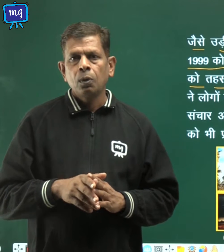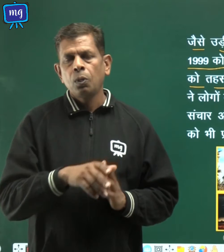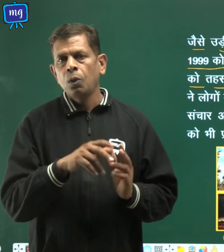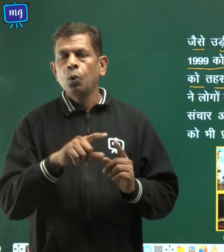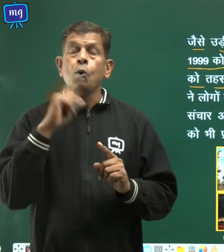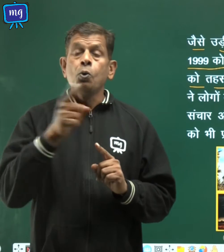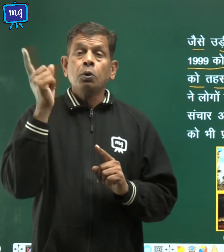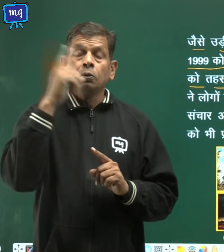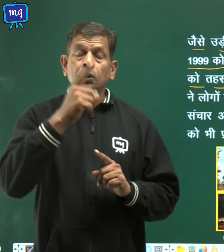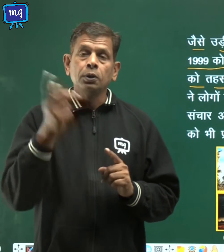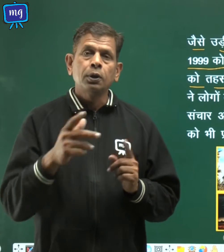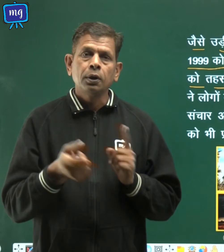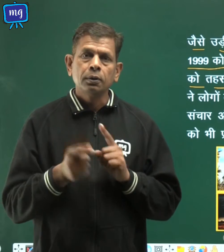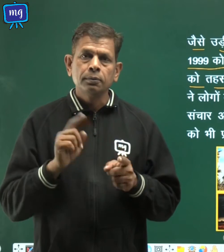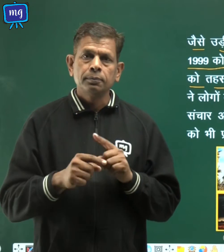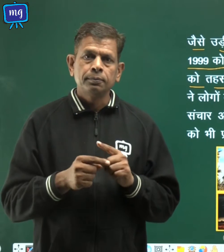चक्रवात ने